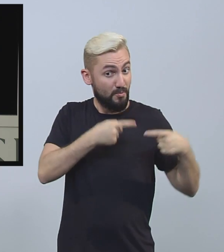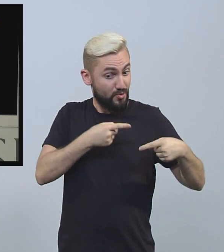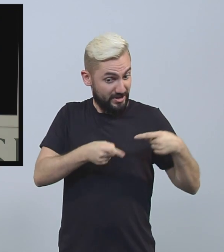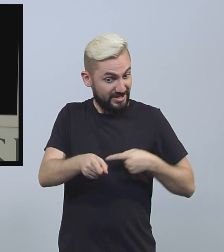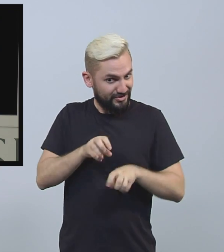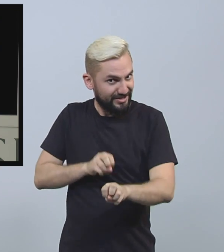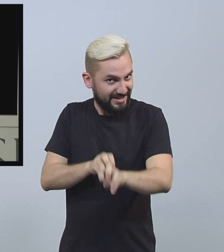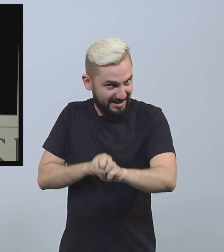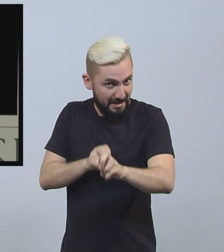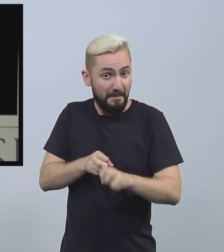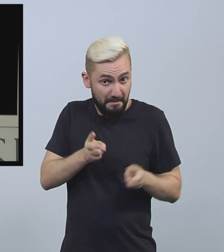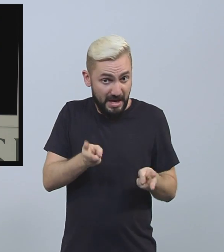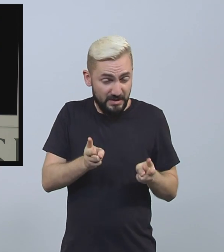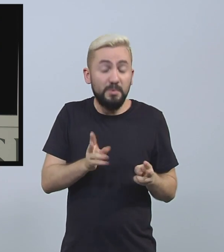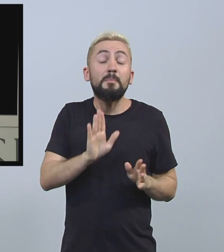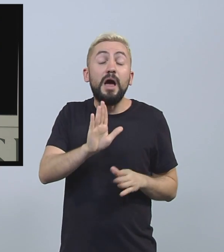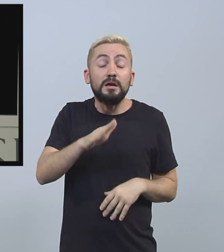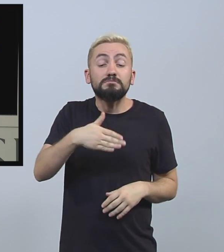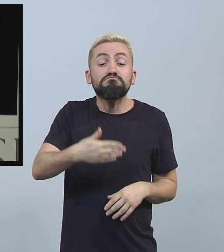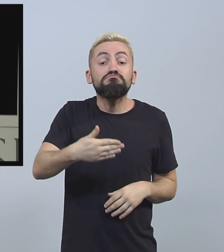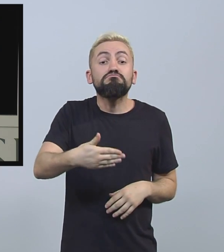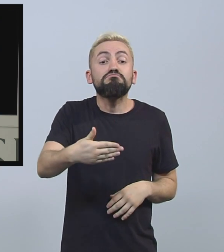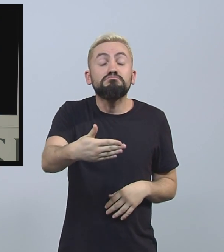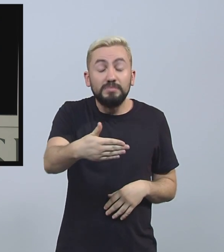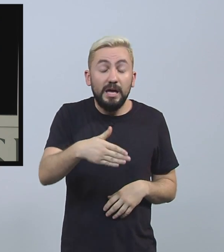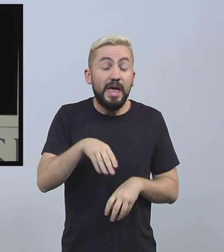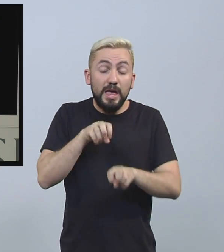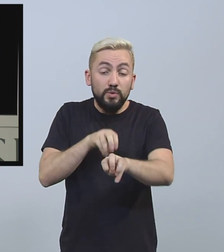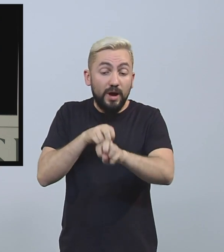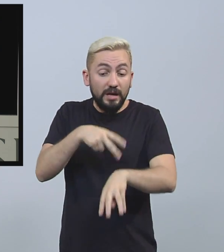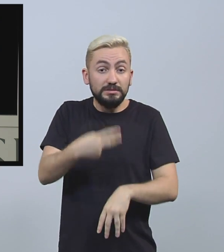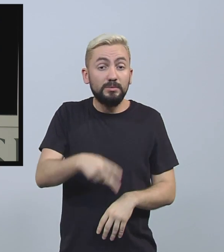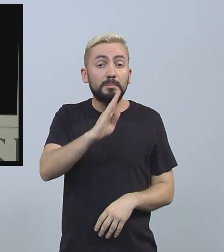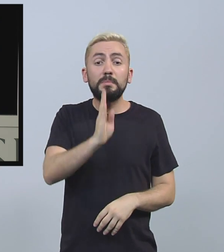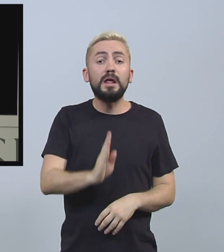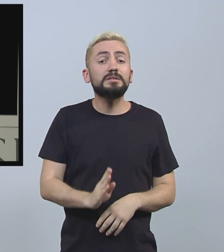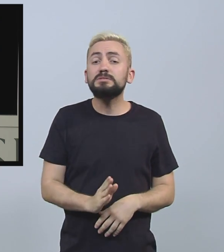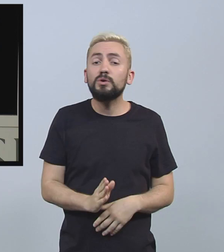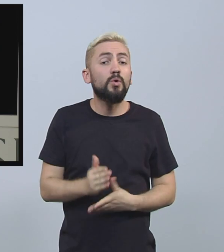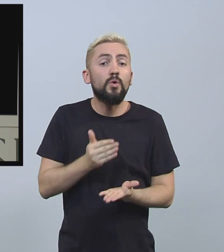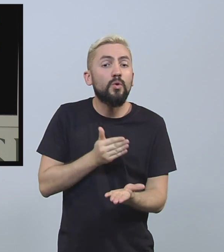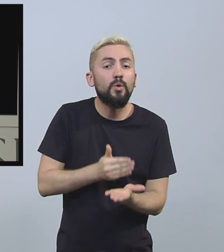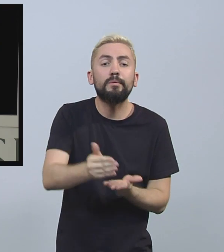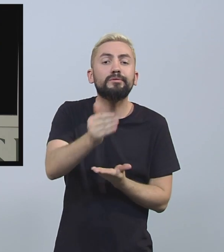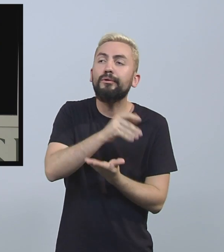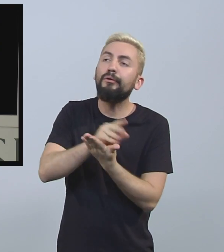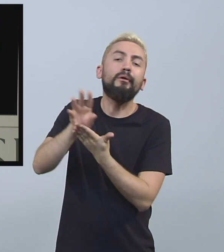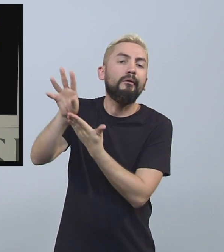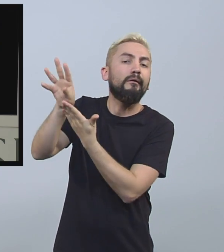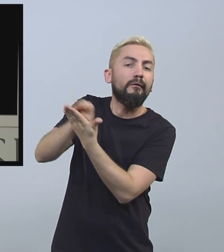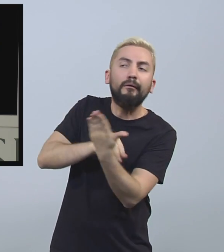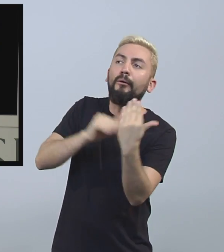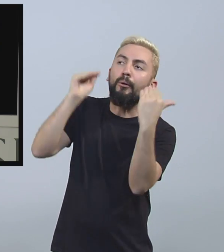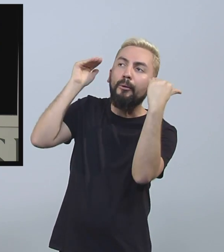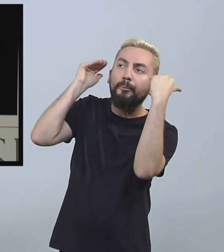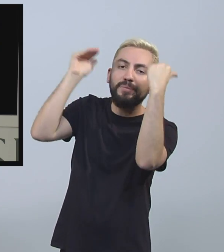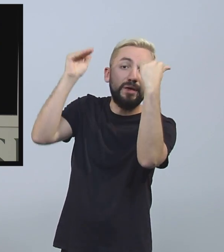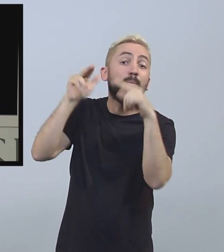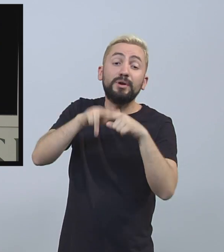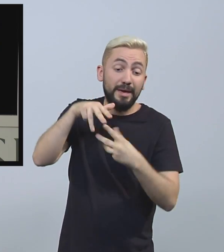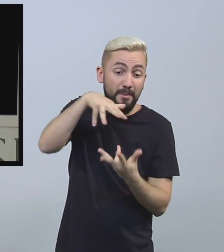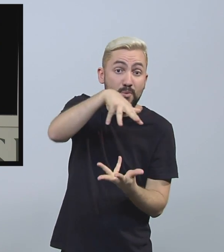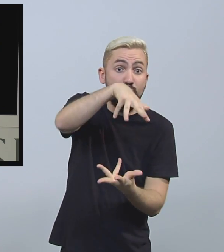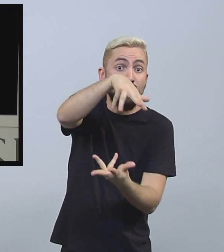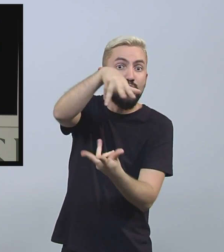momento posterior, a educação de surdos no Brasil acabou aderindo ao movimento